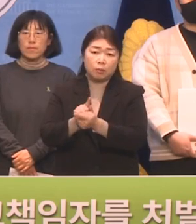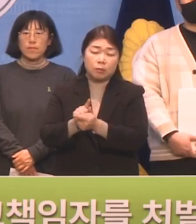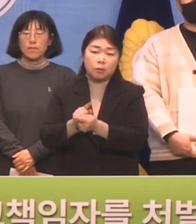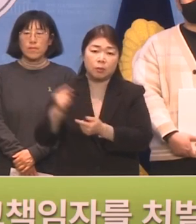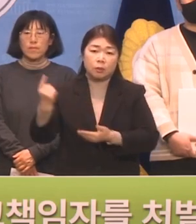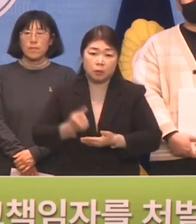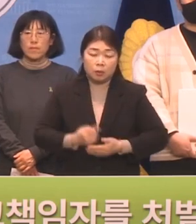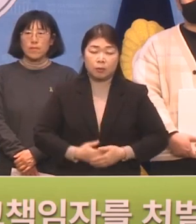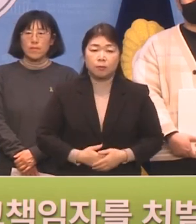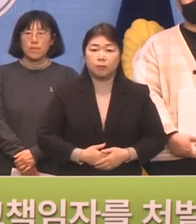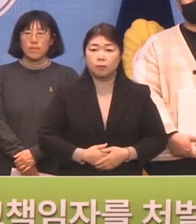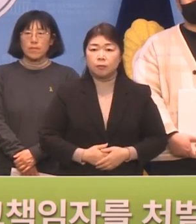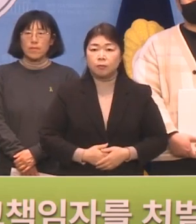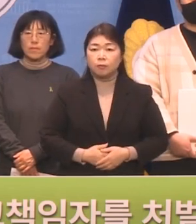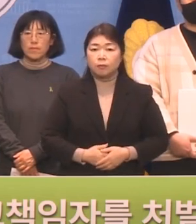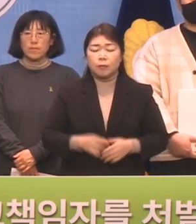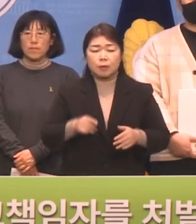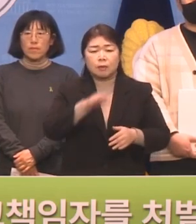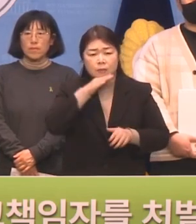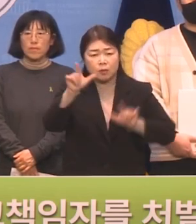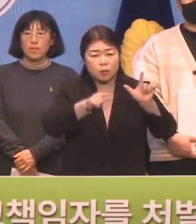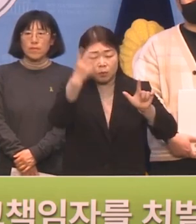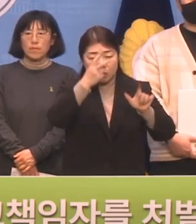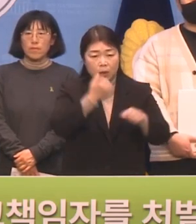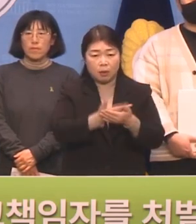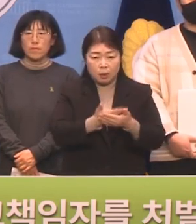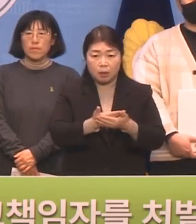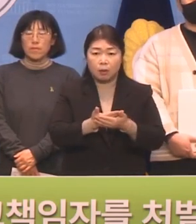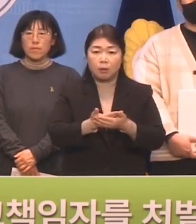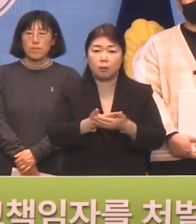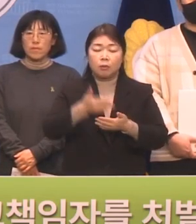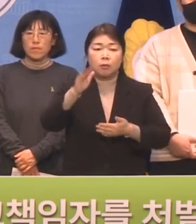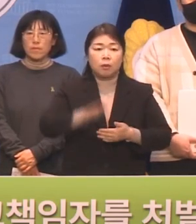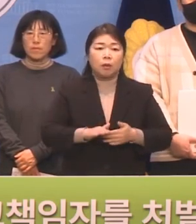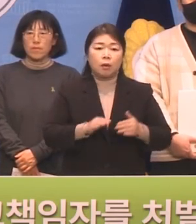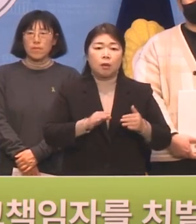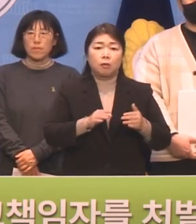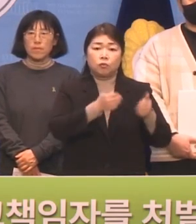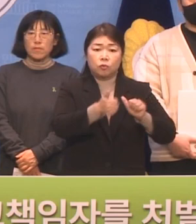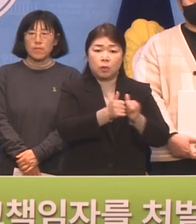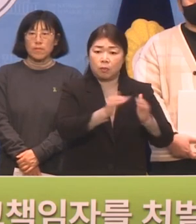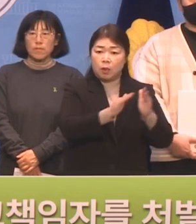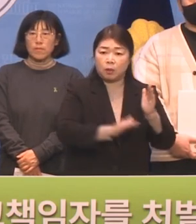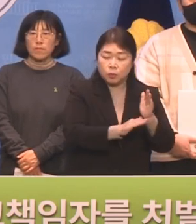분도 이것이 제대로 되고 있다고 받아들이기가 너무